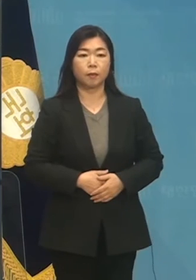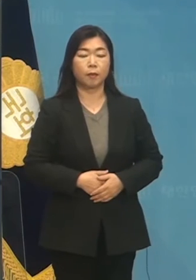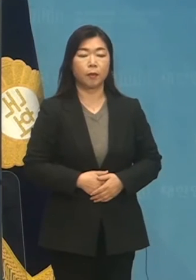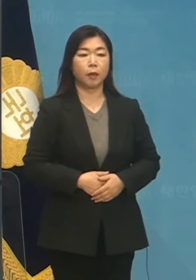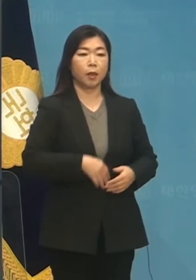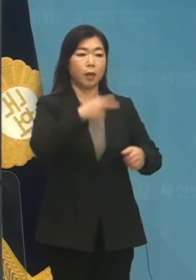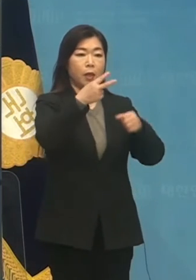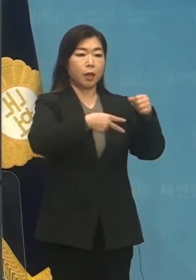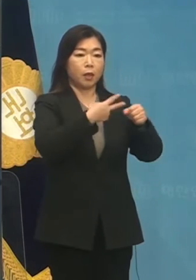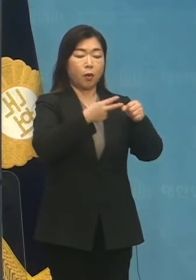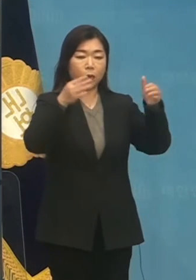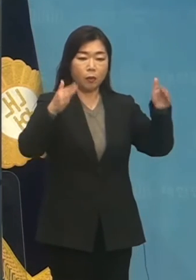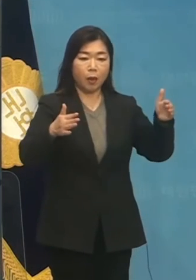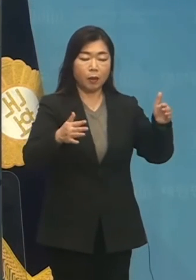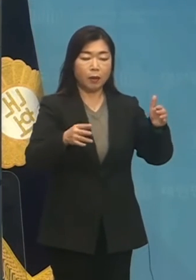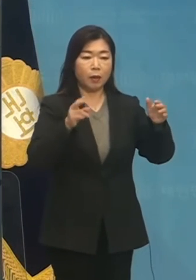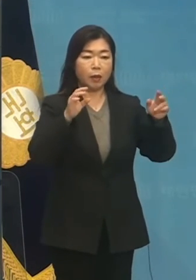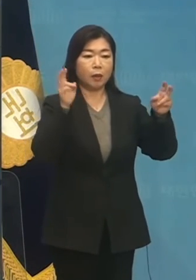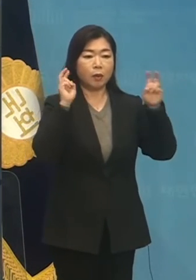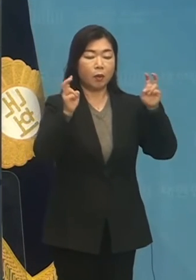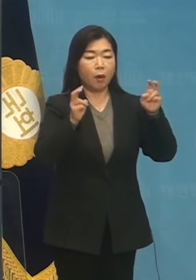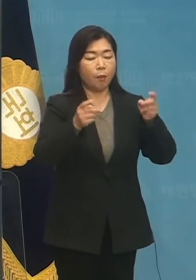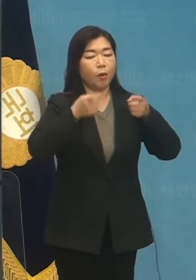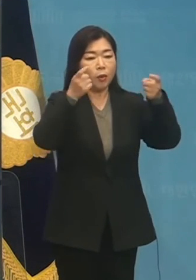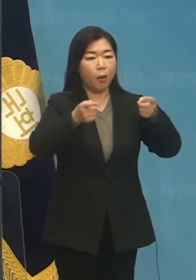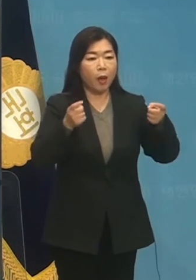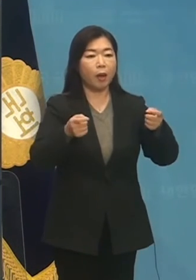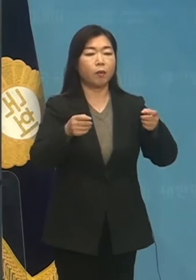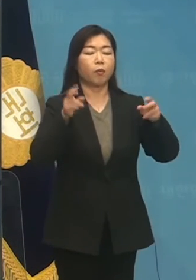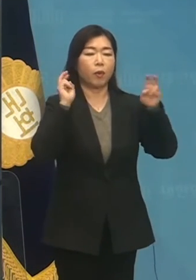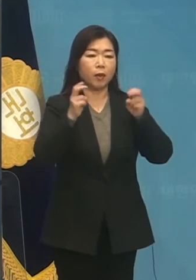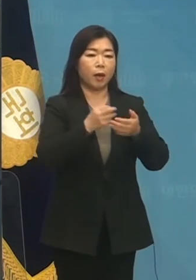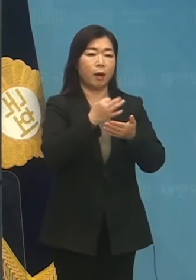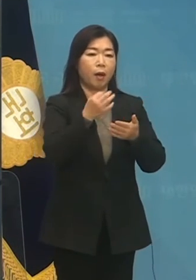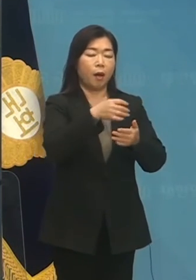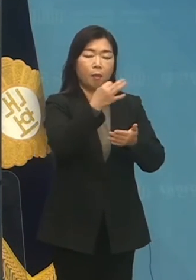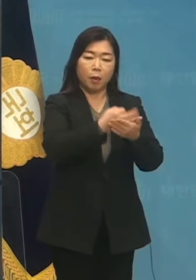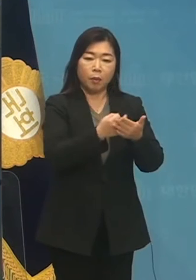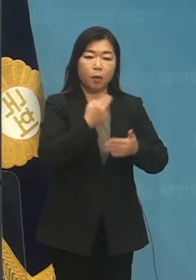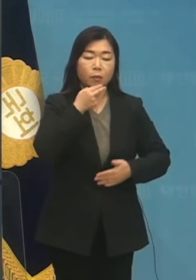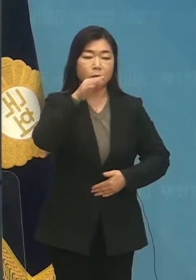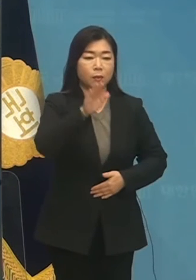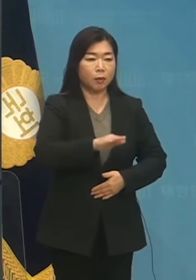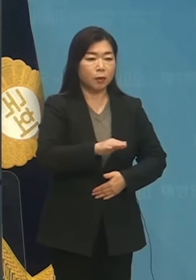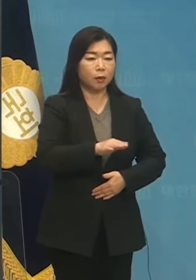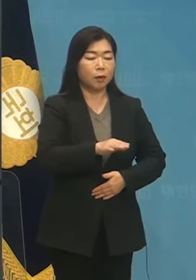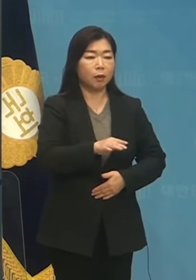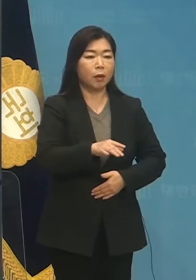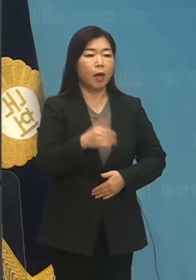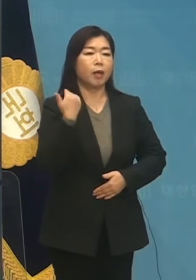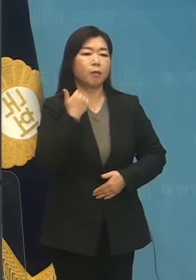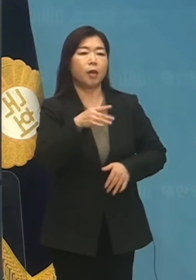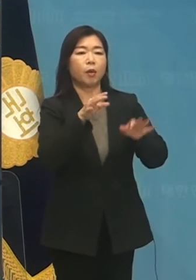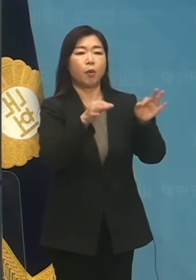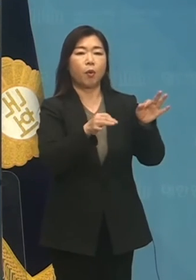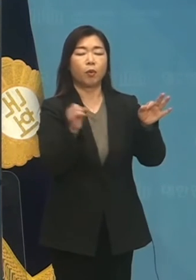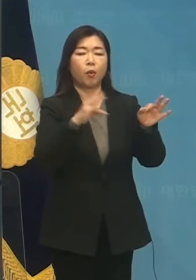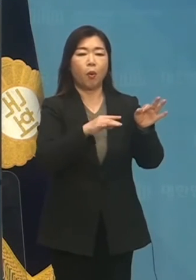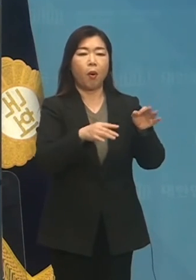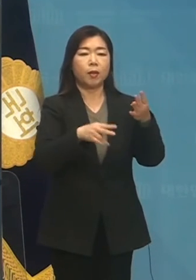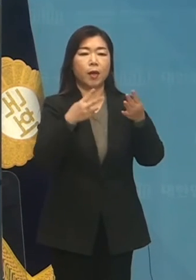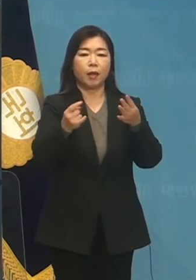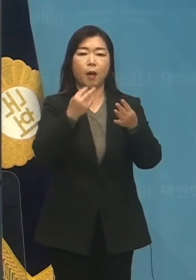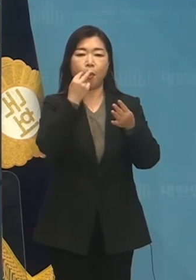2년간 여행사 매출은 없지만 임대료, 4대 보험료, 공과금 등 각종 세금은 대출